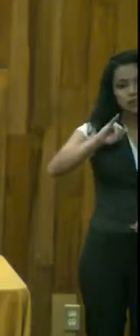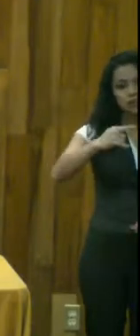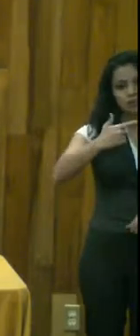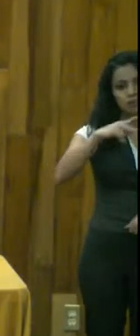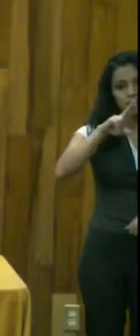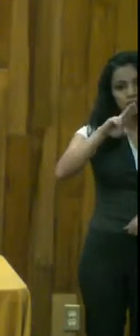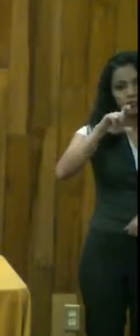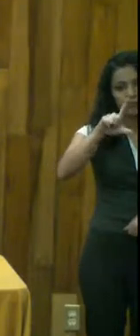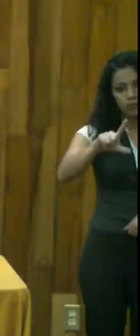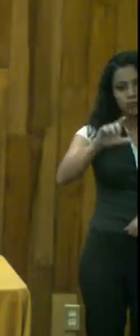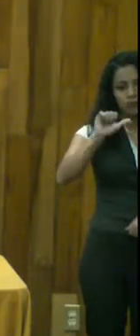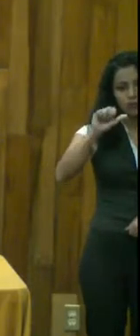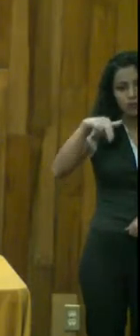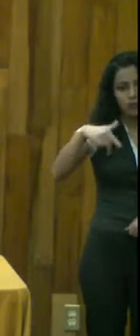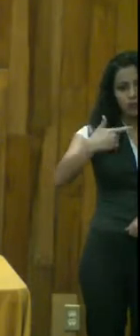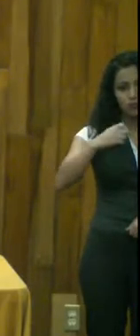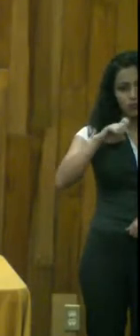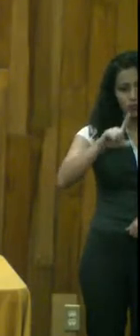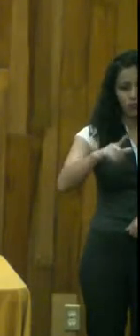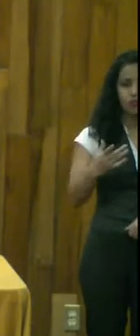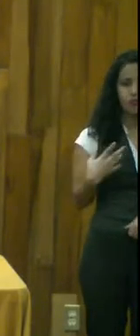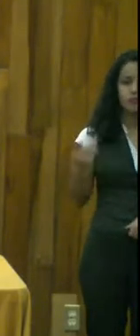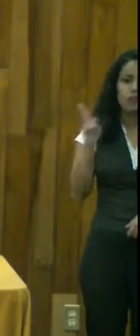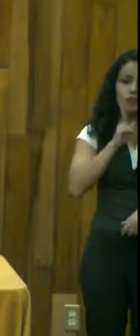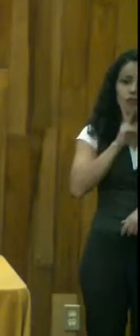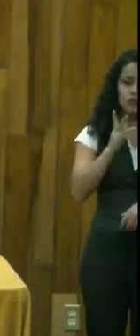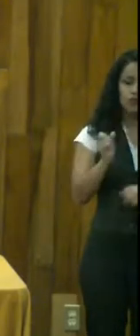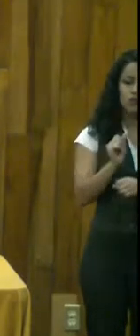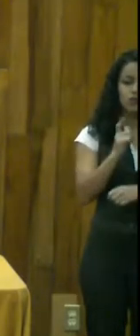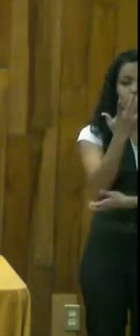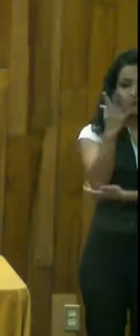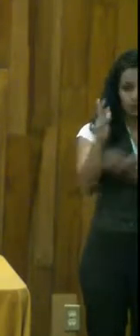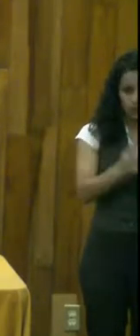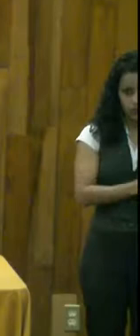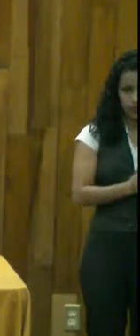ambiental y de ordenamiento territorial de la ciudad de mexico